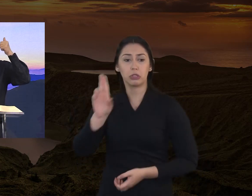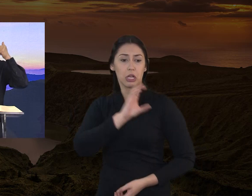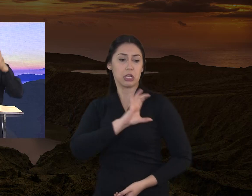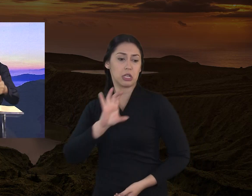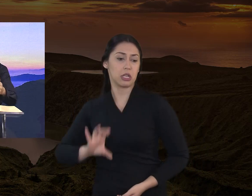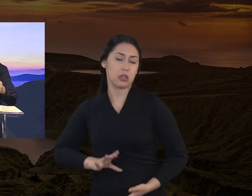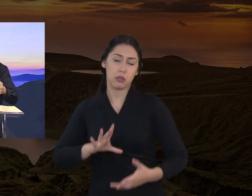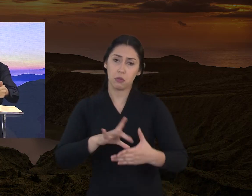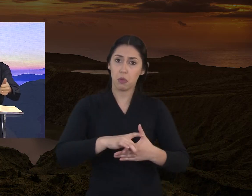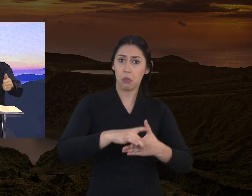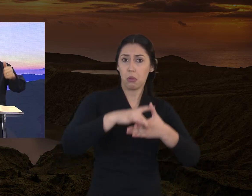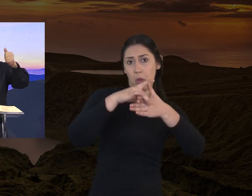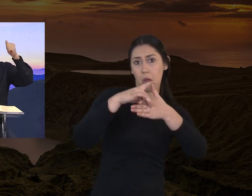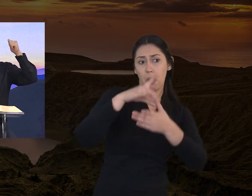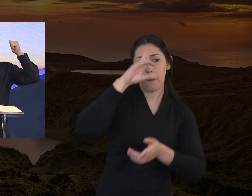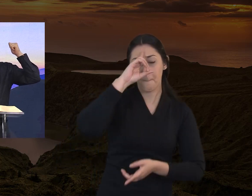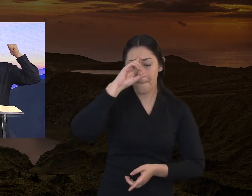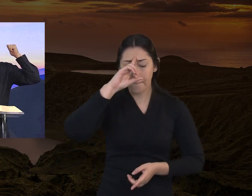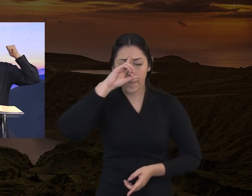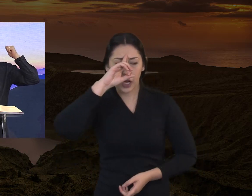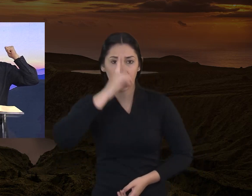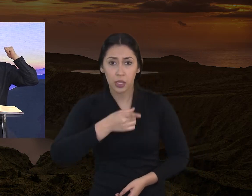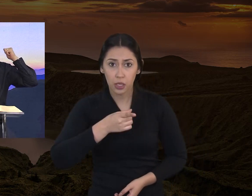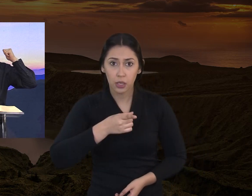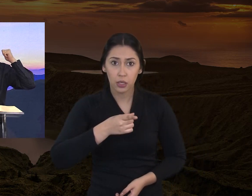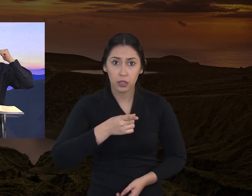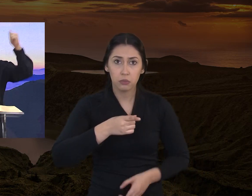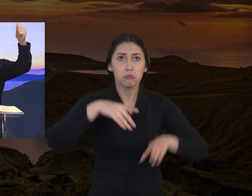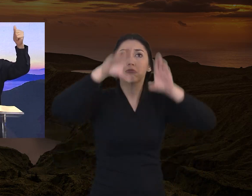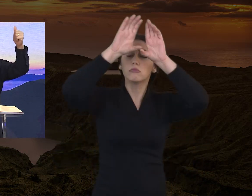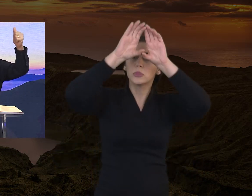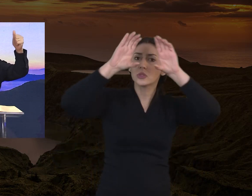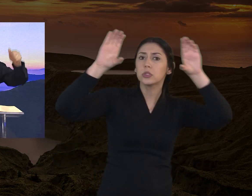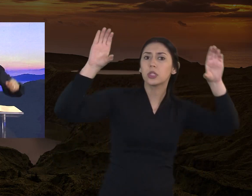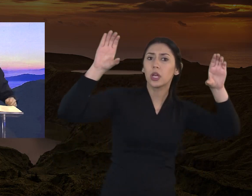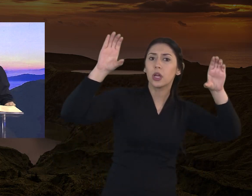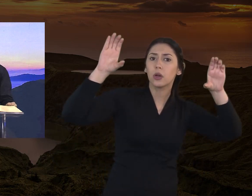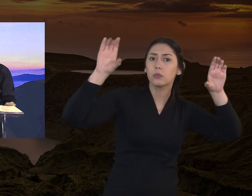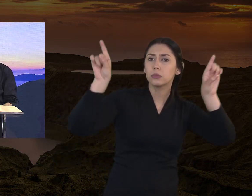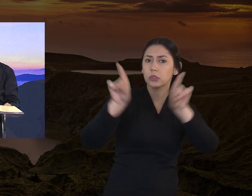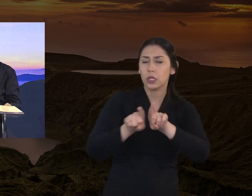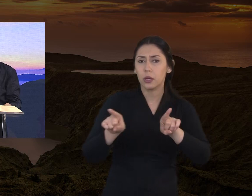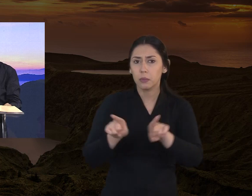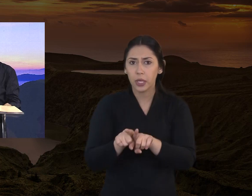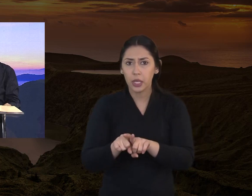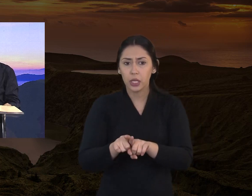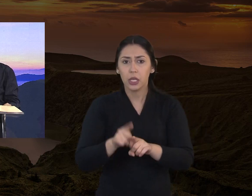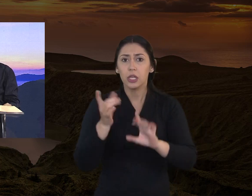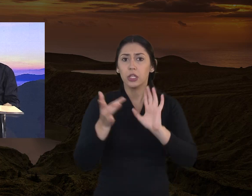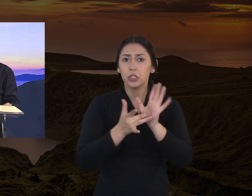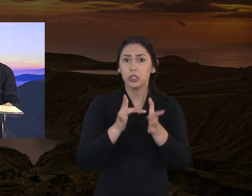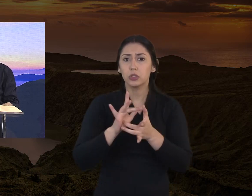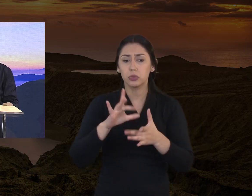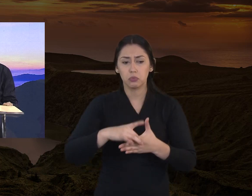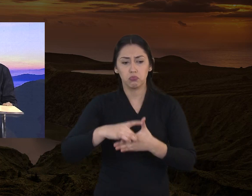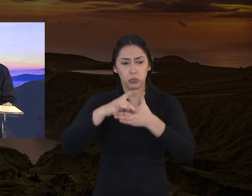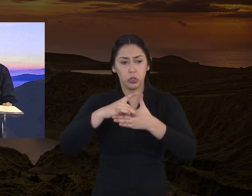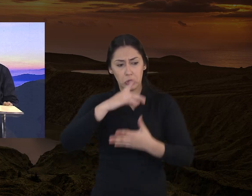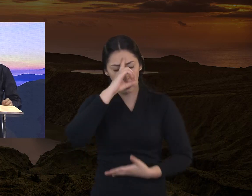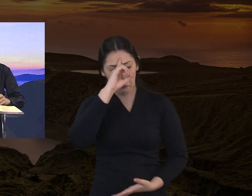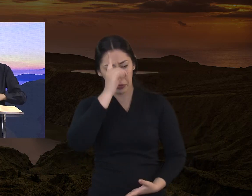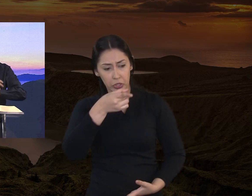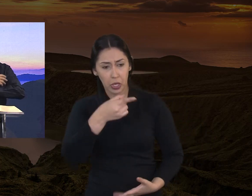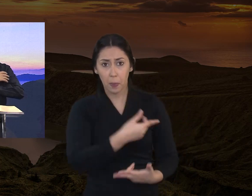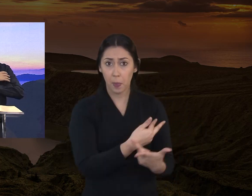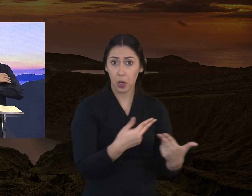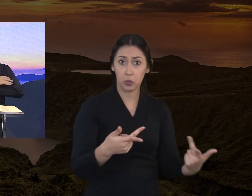o cabeça sobre as coisas que ele criou nos céus, não só ele quer fazer de Cristo cabeça sobre